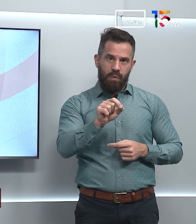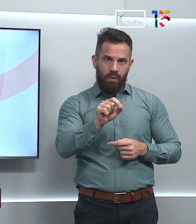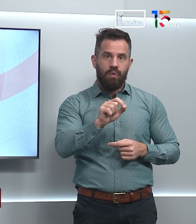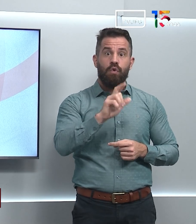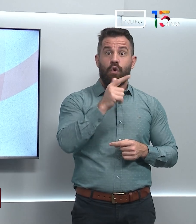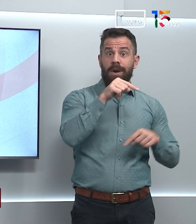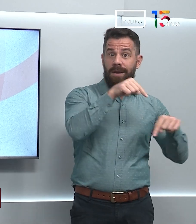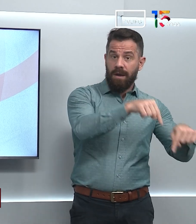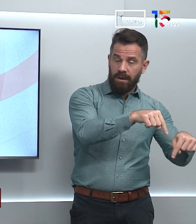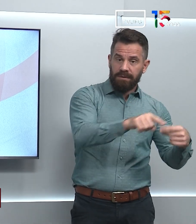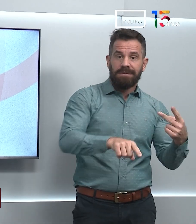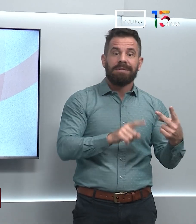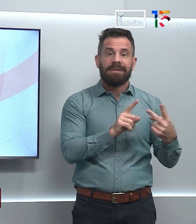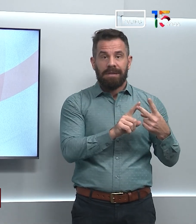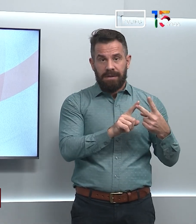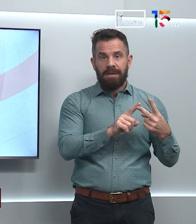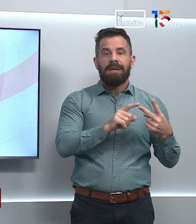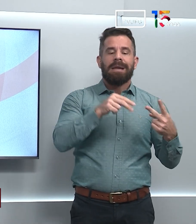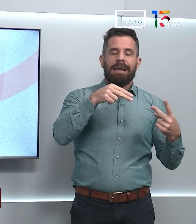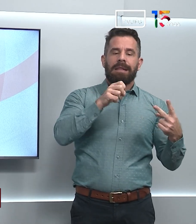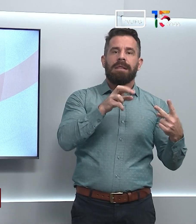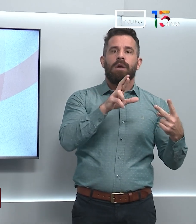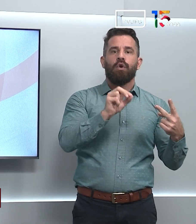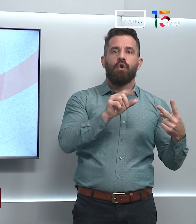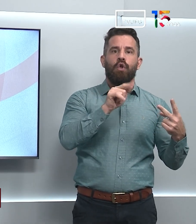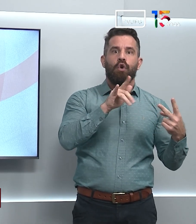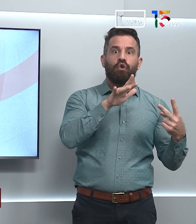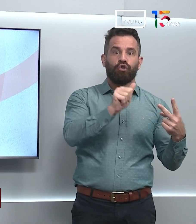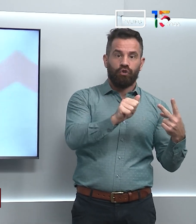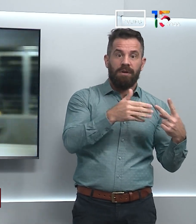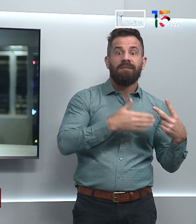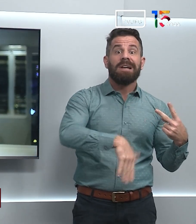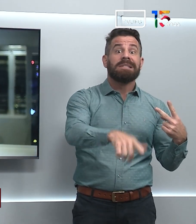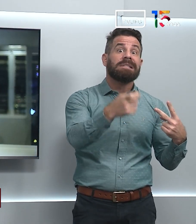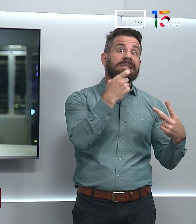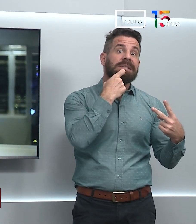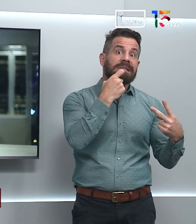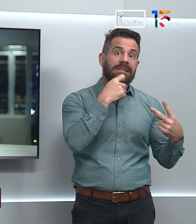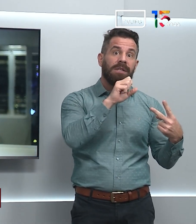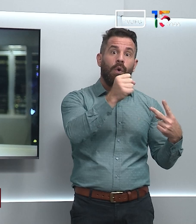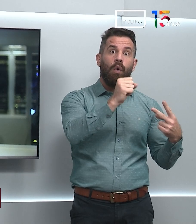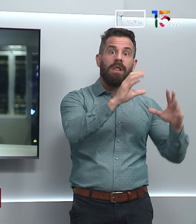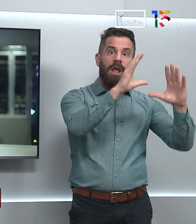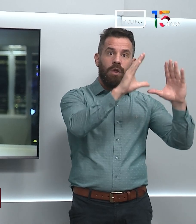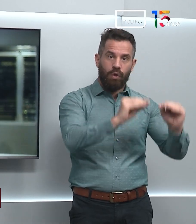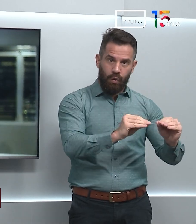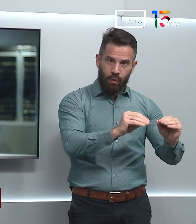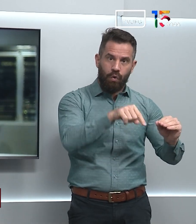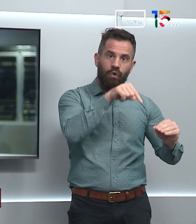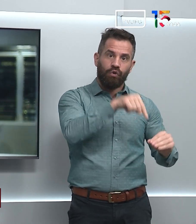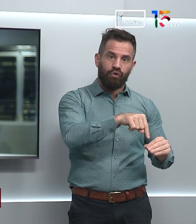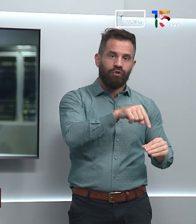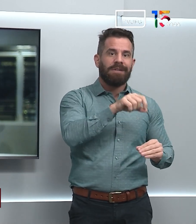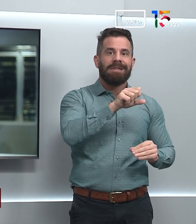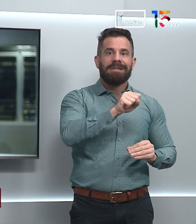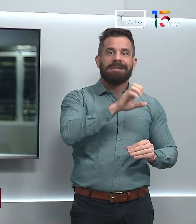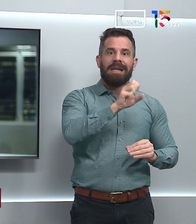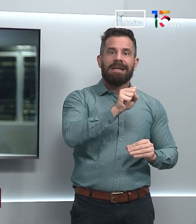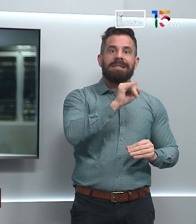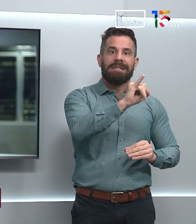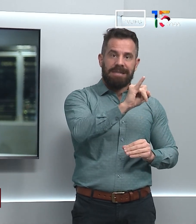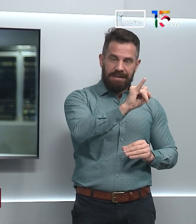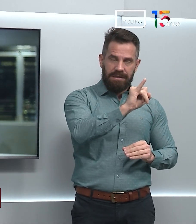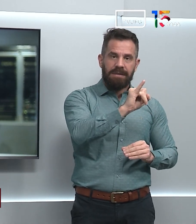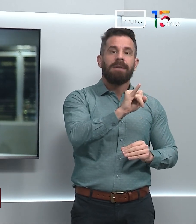medem forças nesta sexta, às 8 horas da noite, no SESI Vila Canaã, em Goiânia. No momento, o Goiás Vôlei